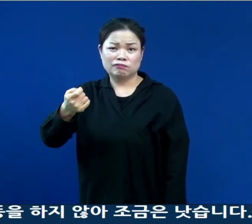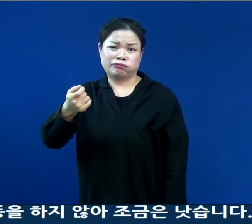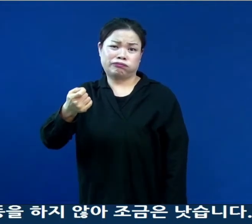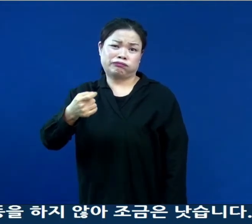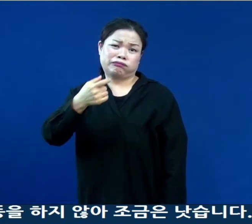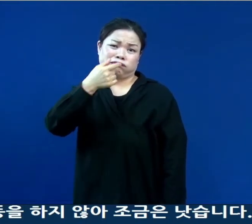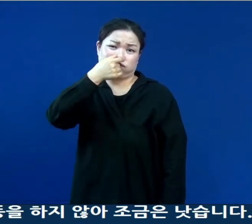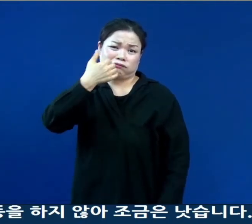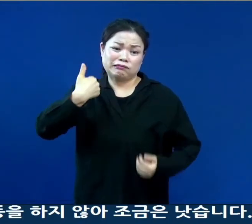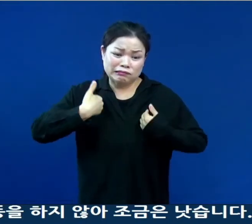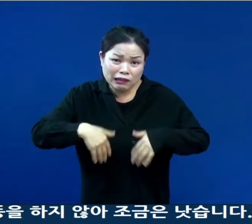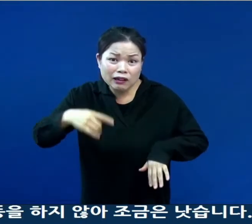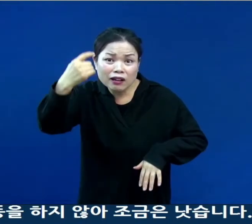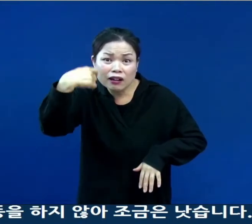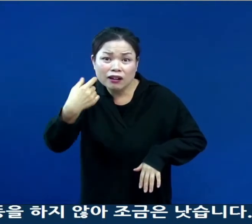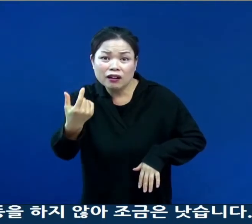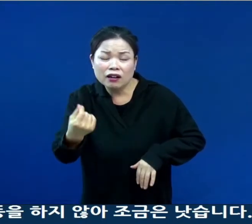됩니다.